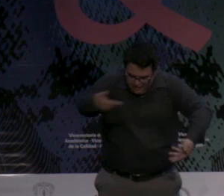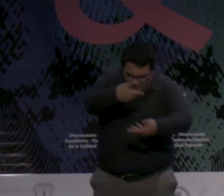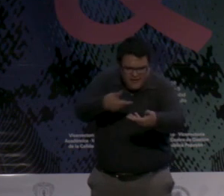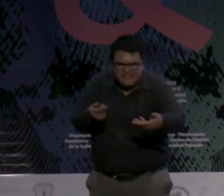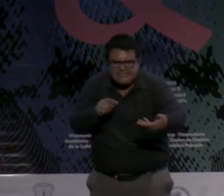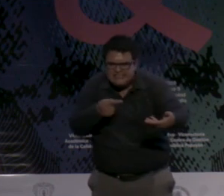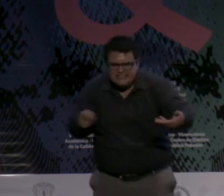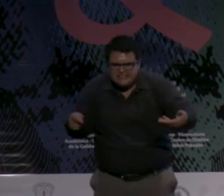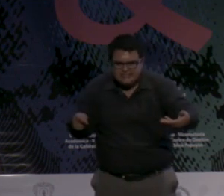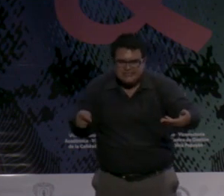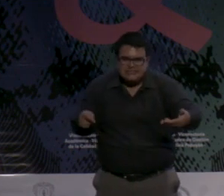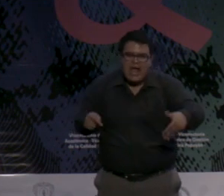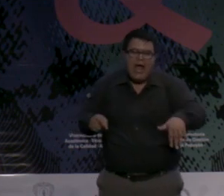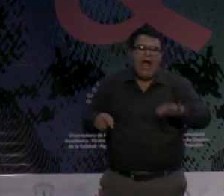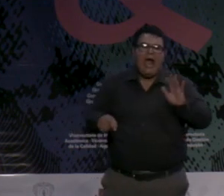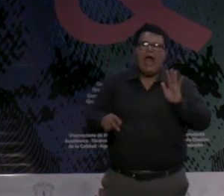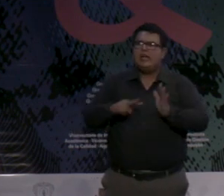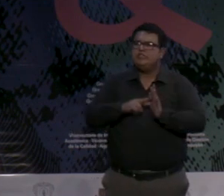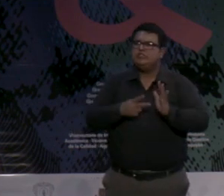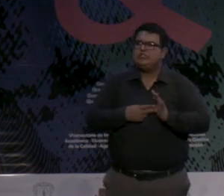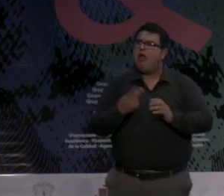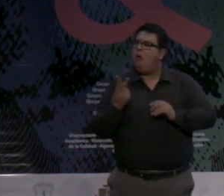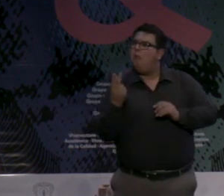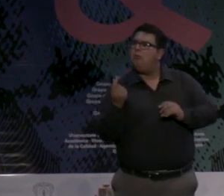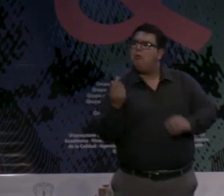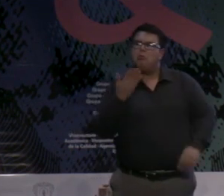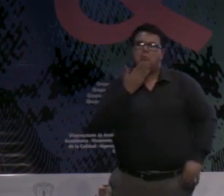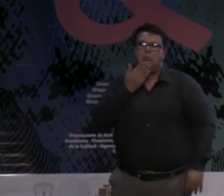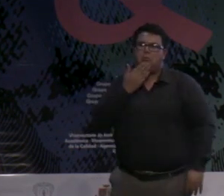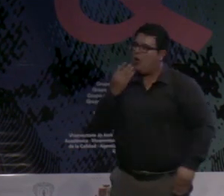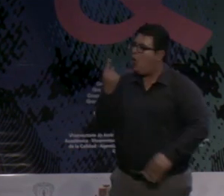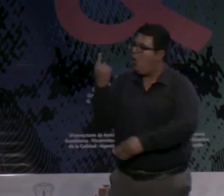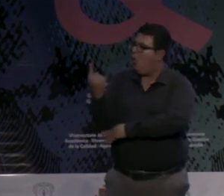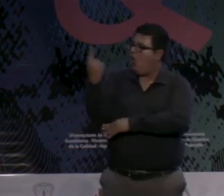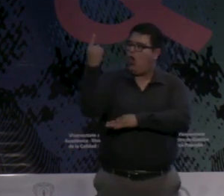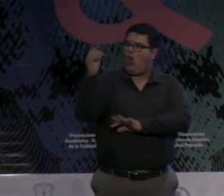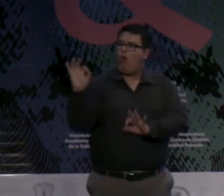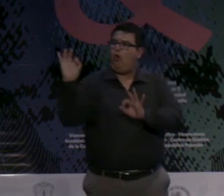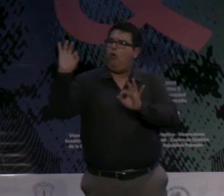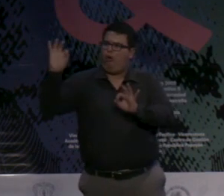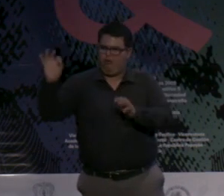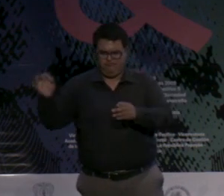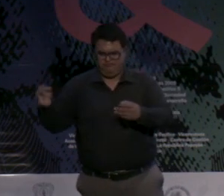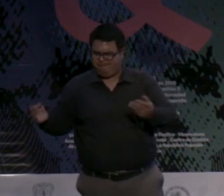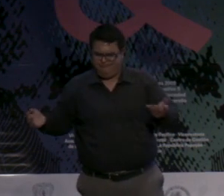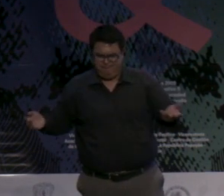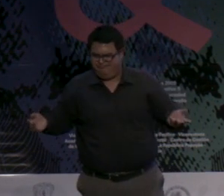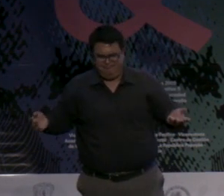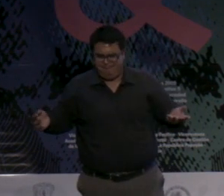Y normalmente cuando llegan a formalizarse, pues terminan siendo ya un estilo colectivo. Ahora, ese estilo colectivo,